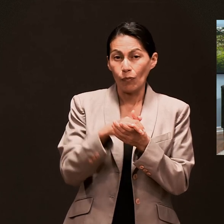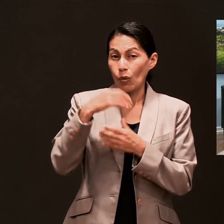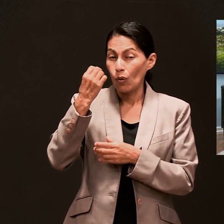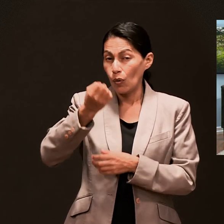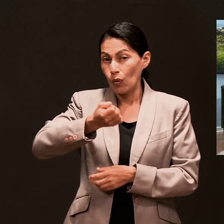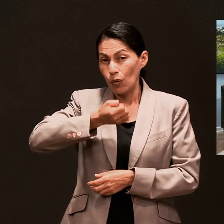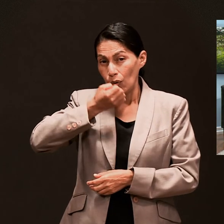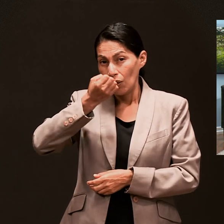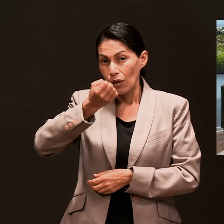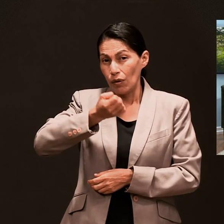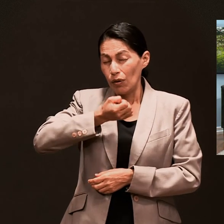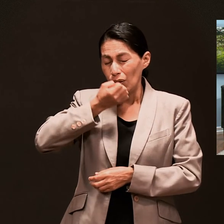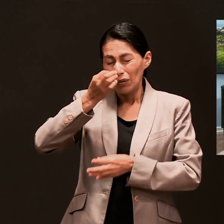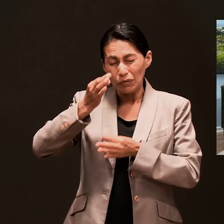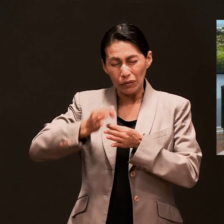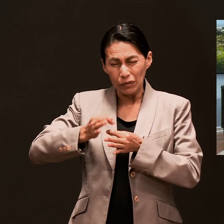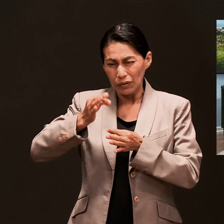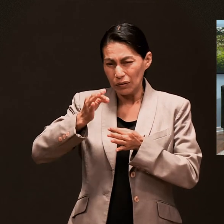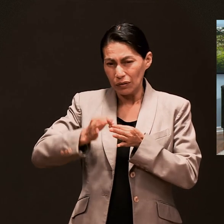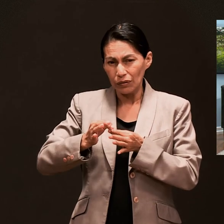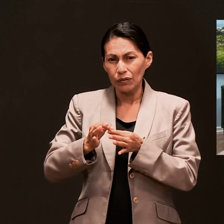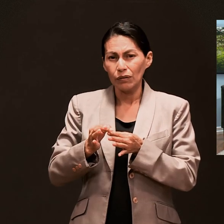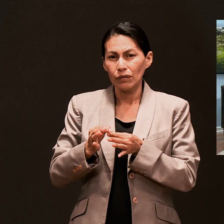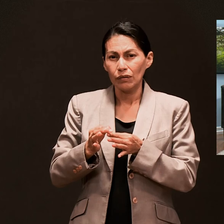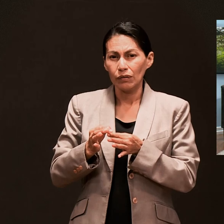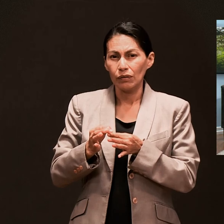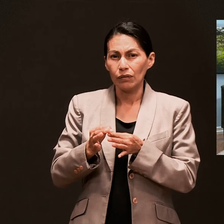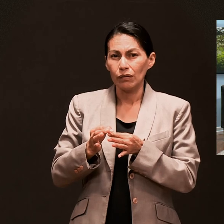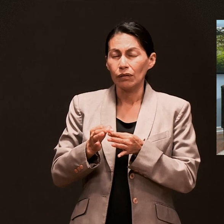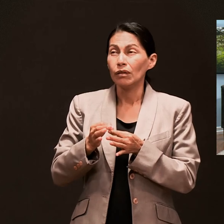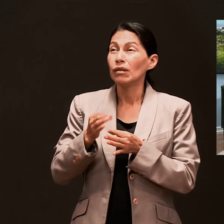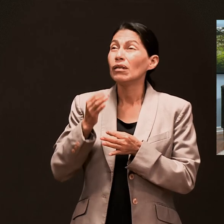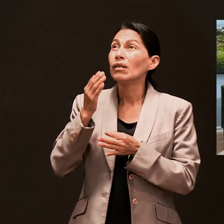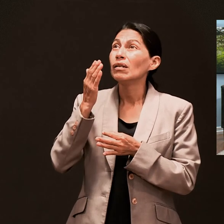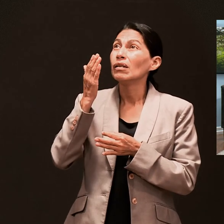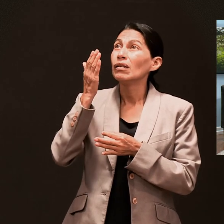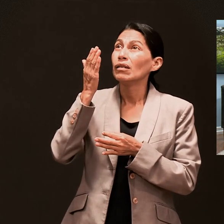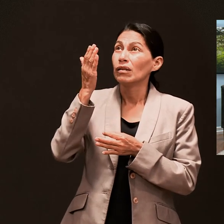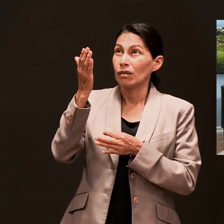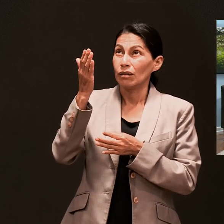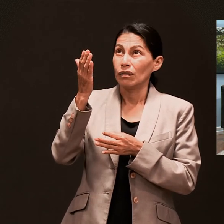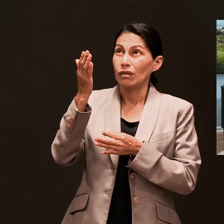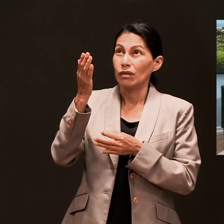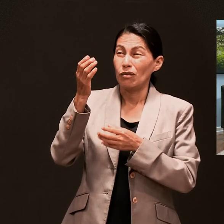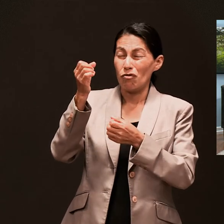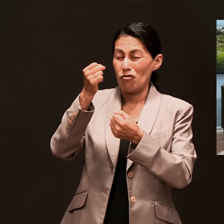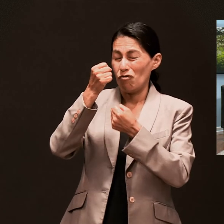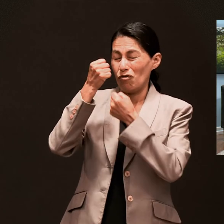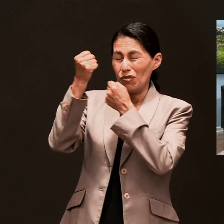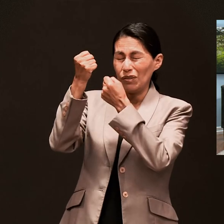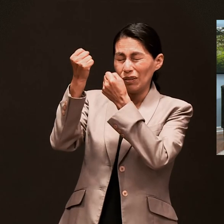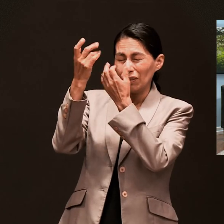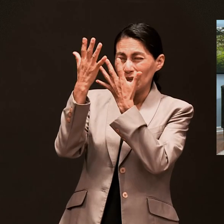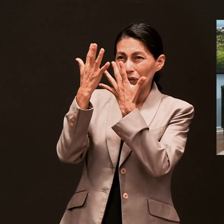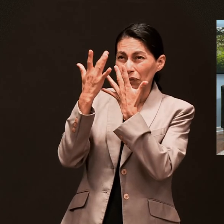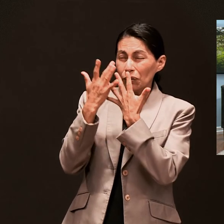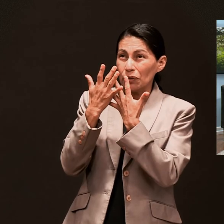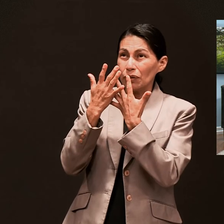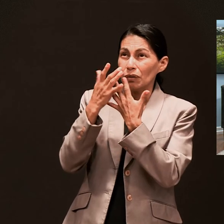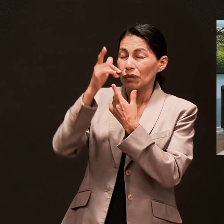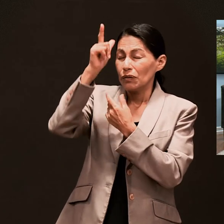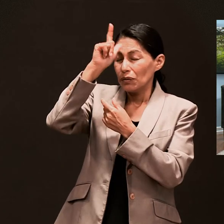el estar constantemente orando a Dios pidiéndole que que que